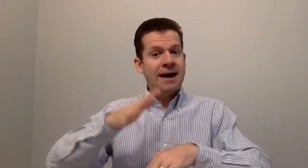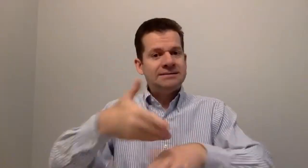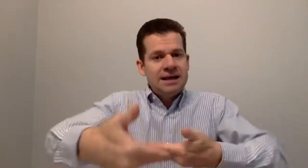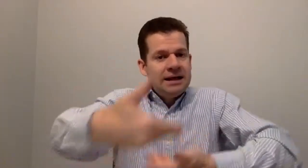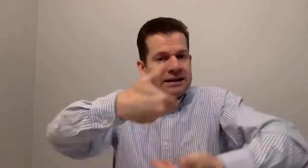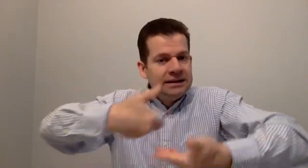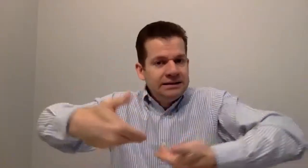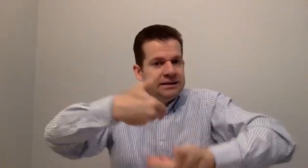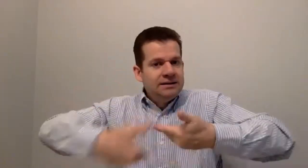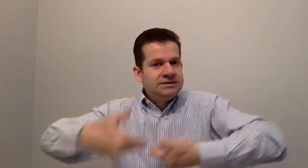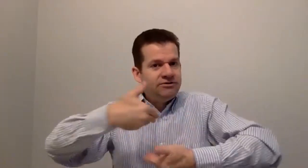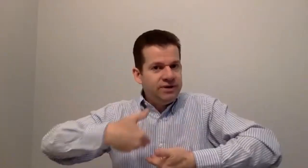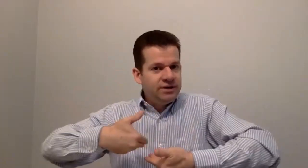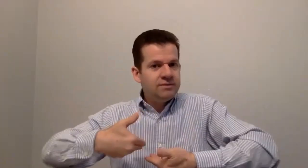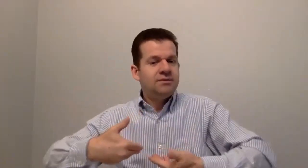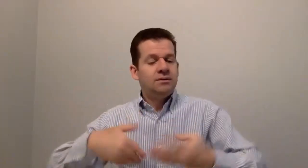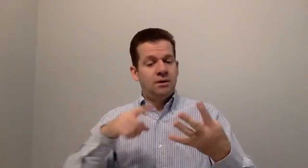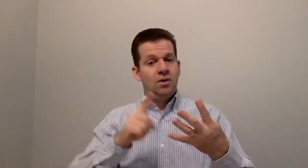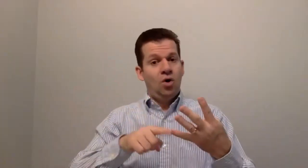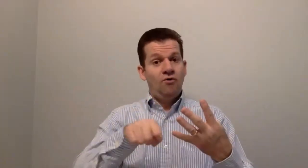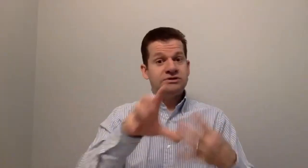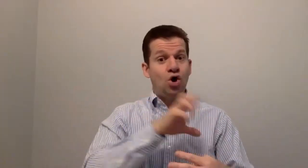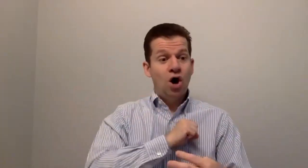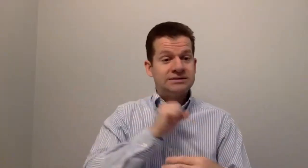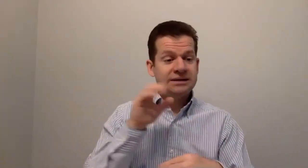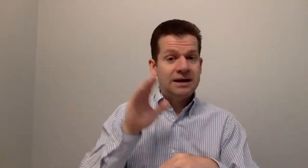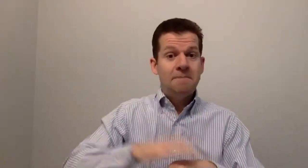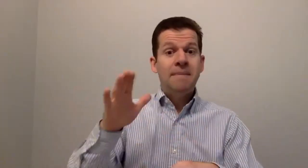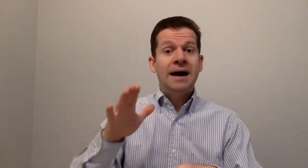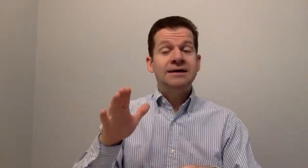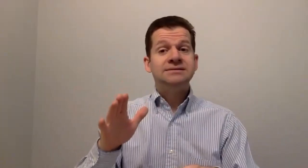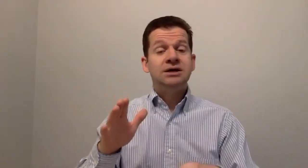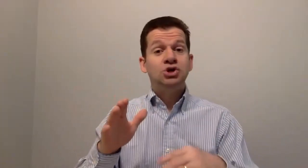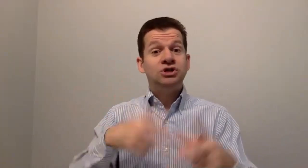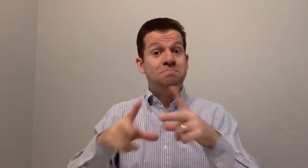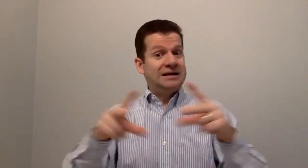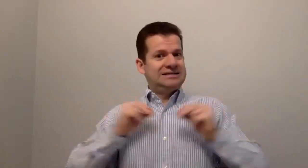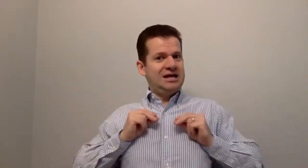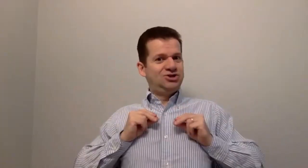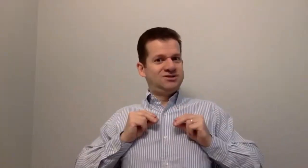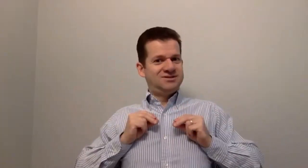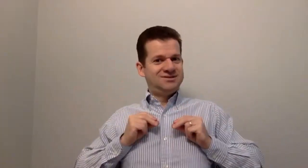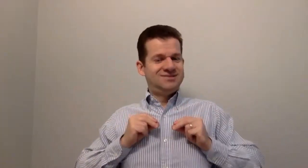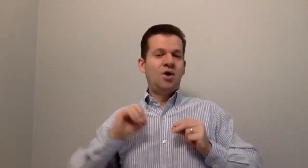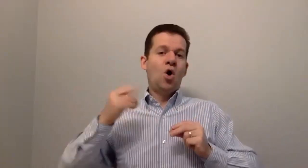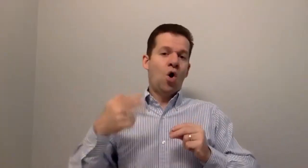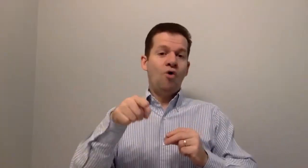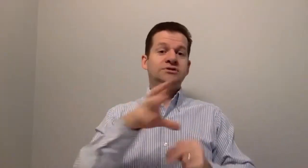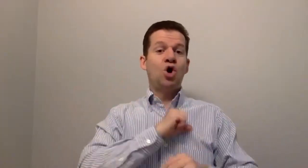mais servir ou você gosta mais de presentes ou você